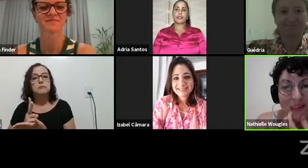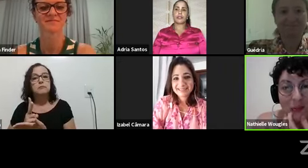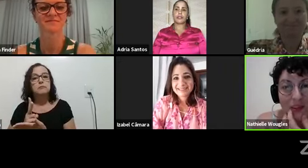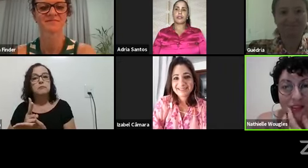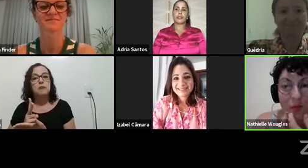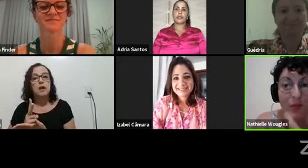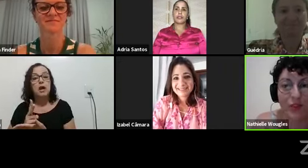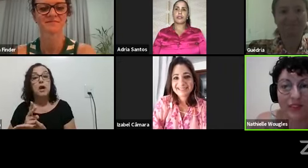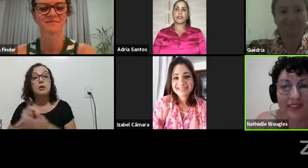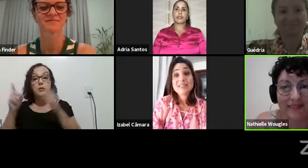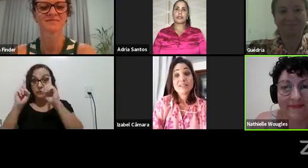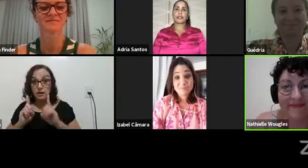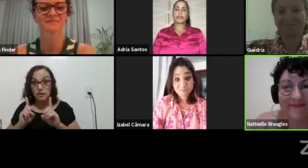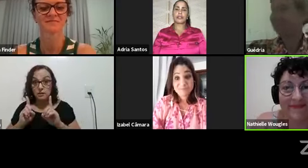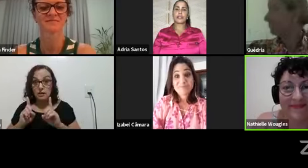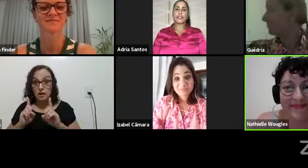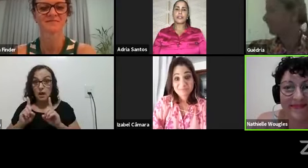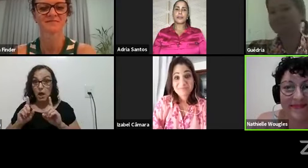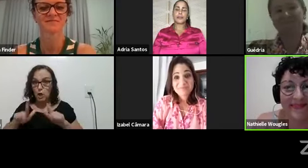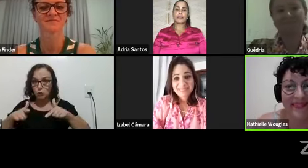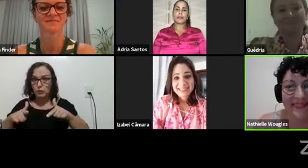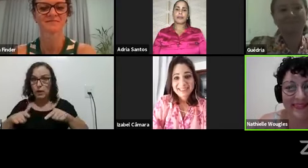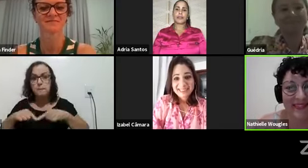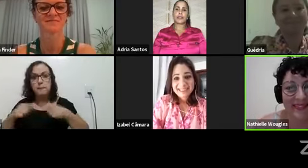muito feliz, porque somos nós.